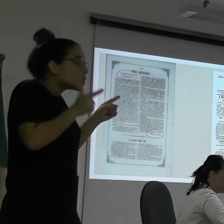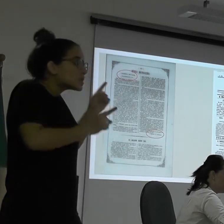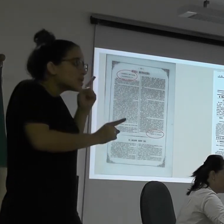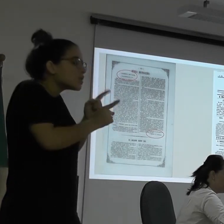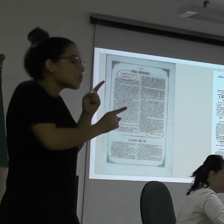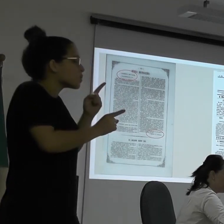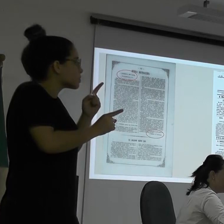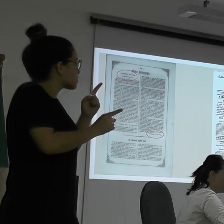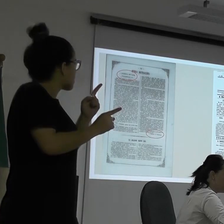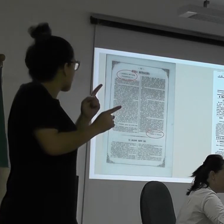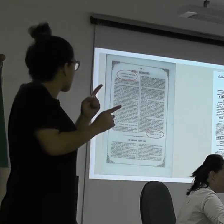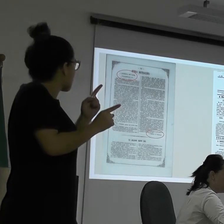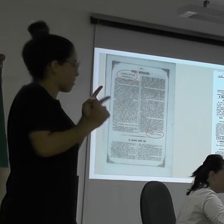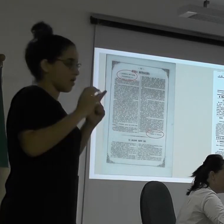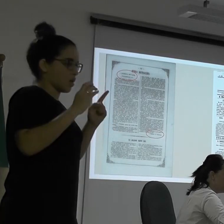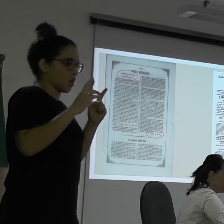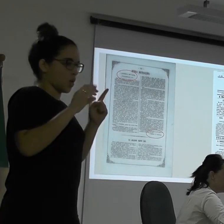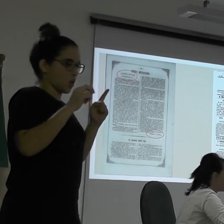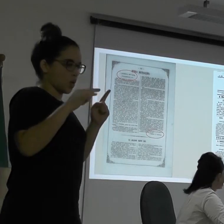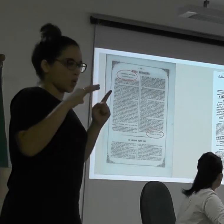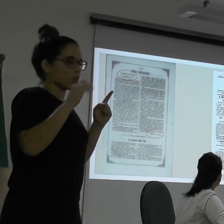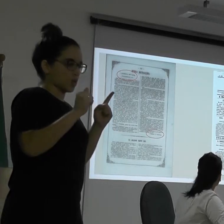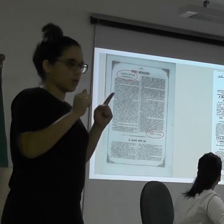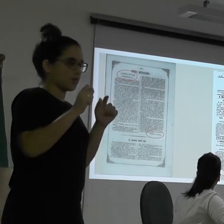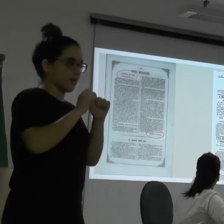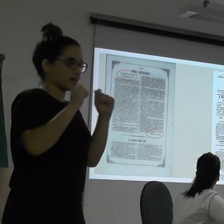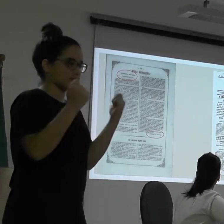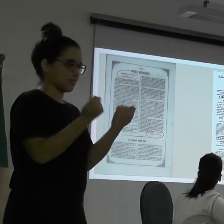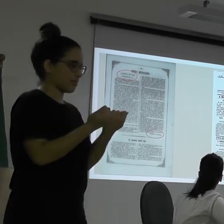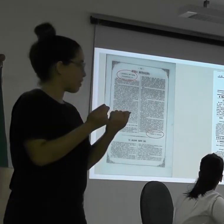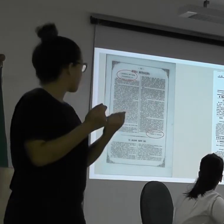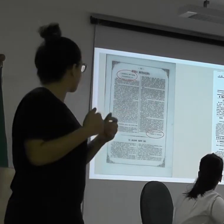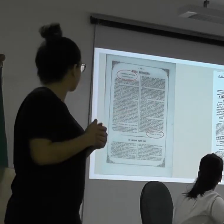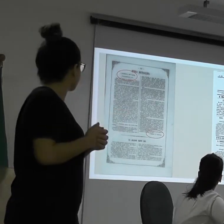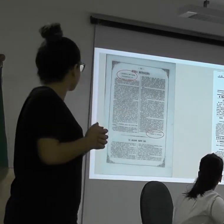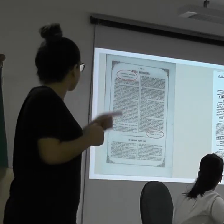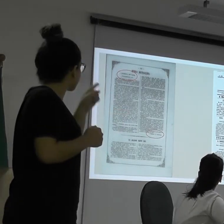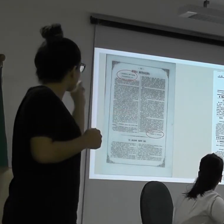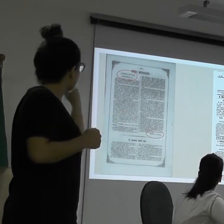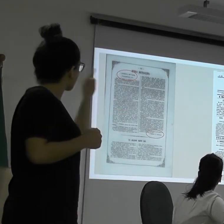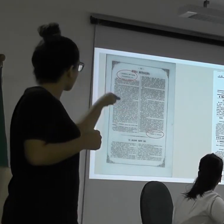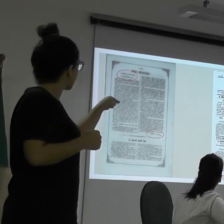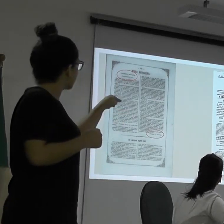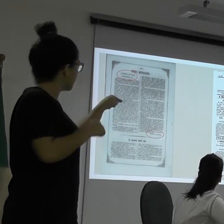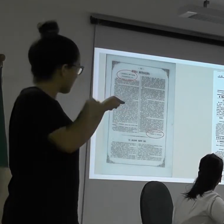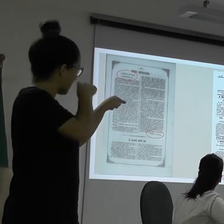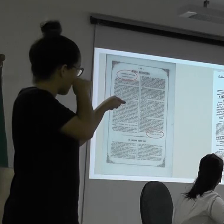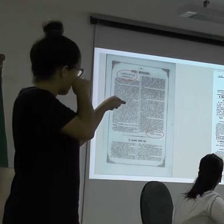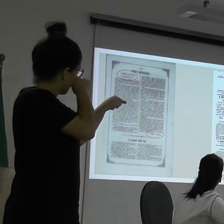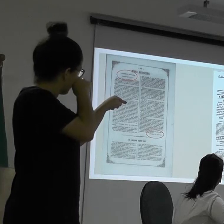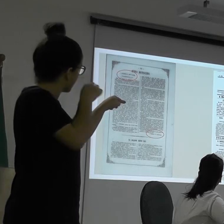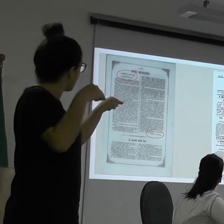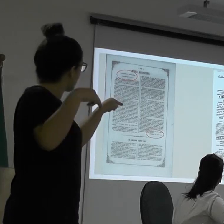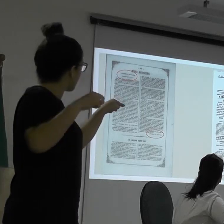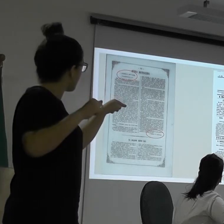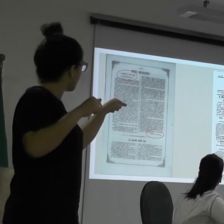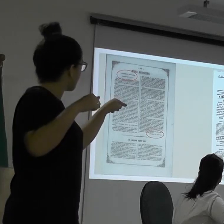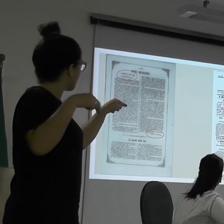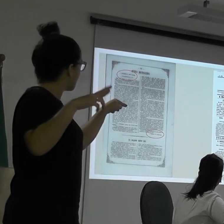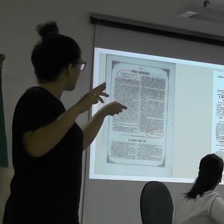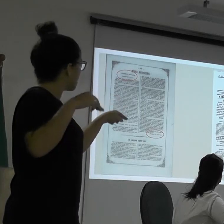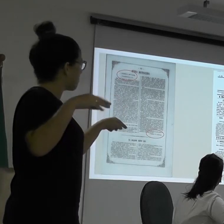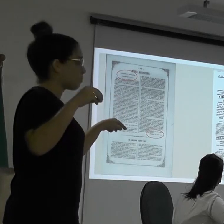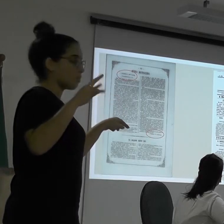uma crônica que se chama Assembleia dos Ratos, e aqui na Marmota é a publicação